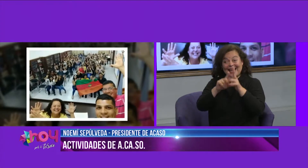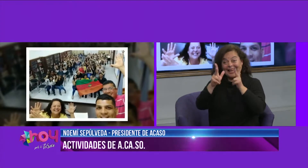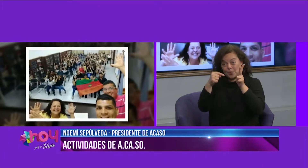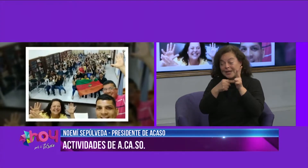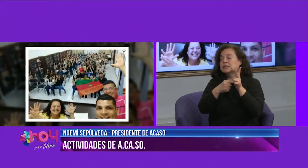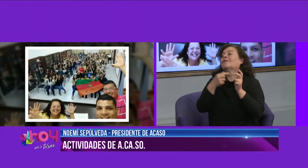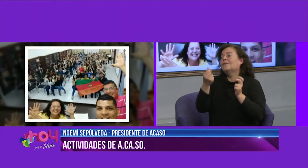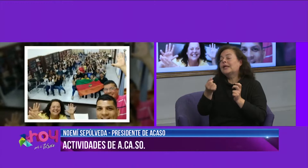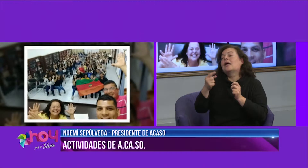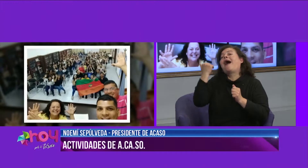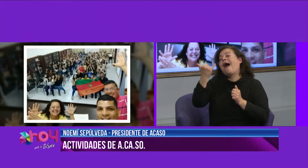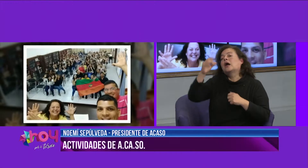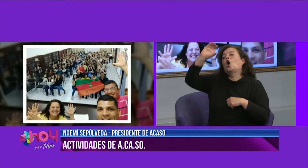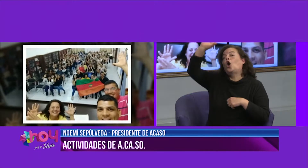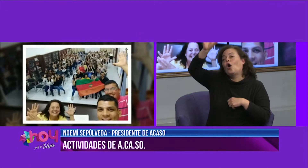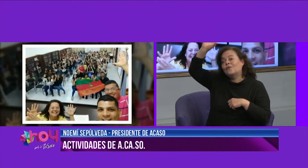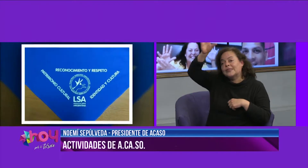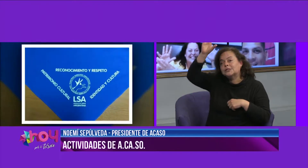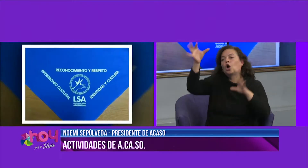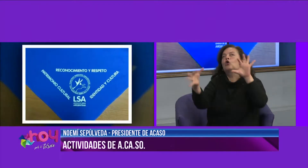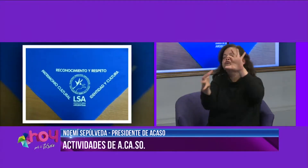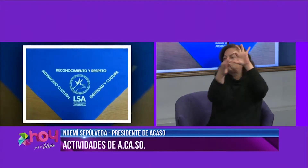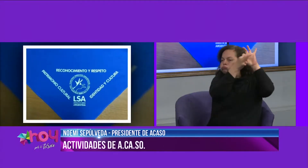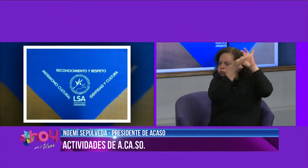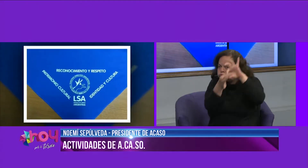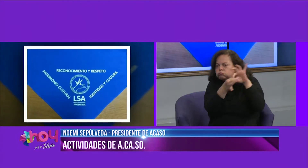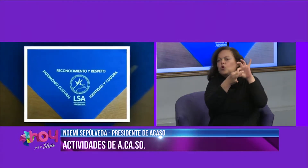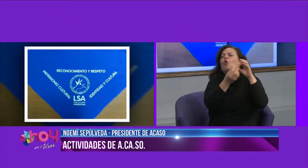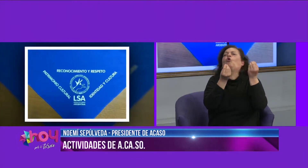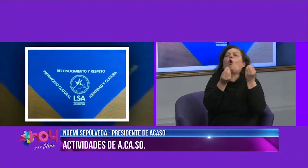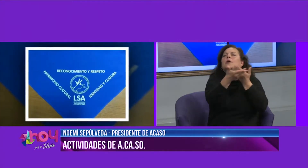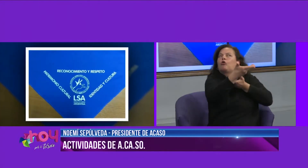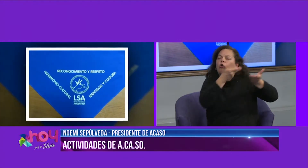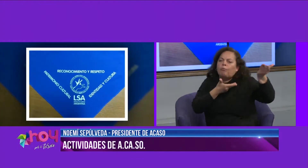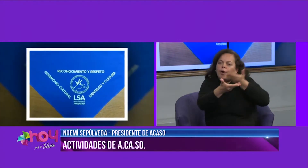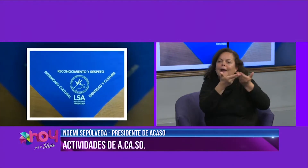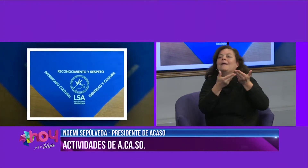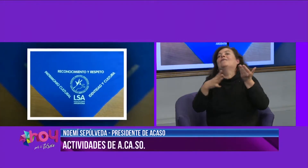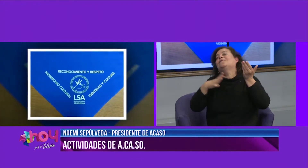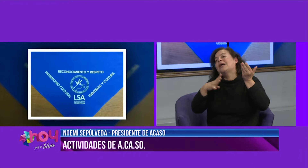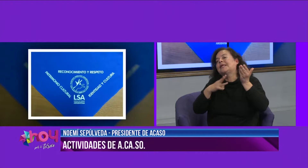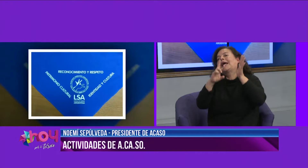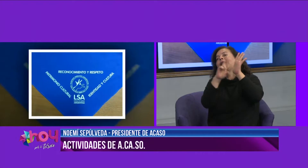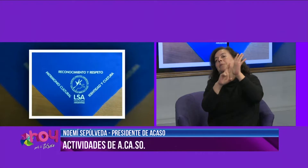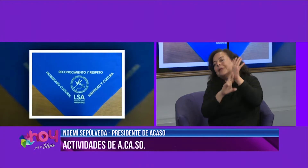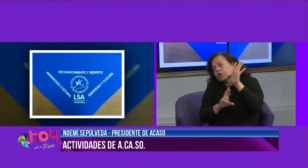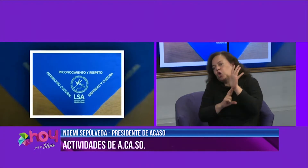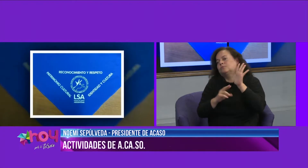Esta ley de lengua de señas, bueno, obviamente la trabajamos vinculados junto a la Confederación Argentina de Sordos. Hicimos